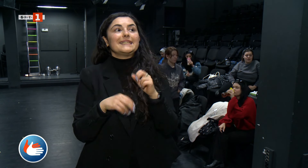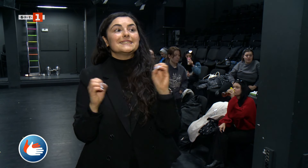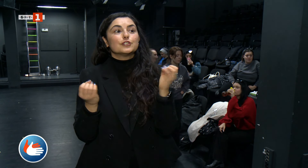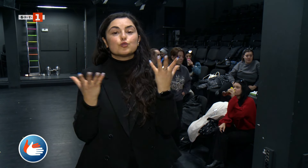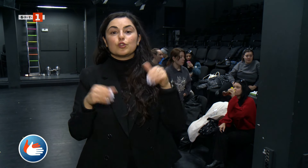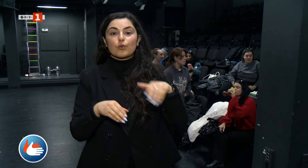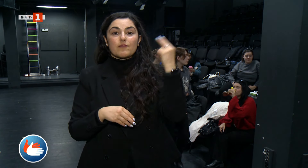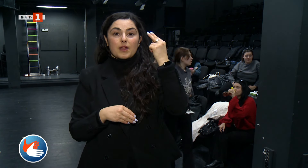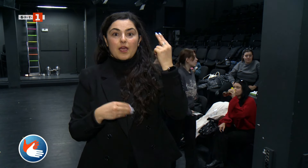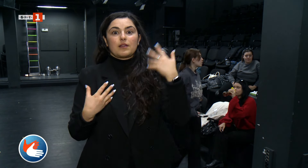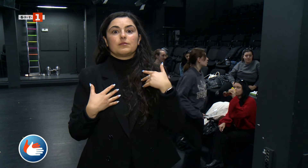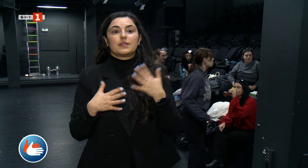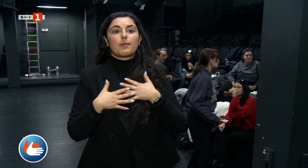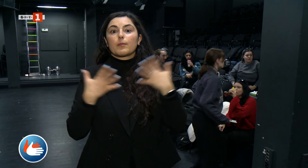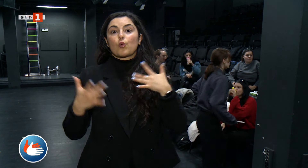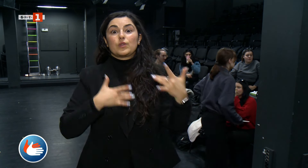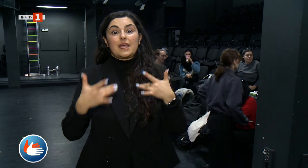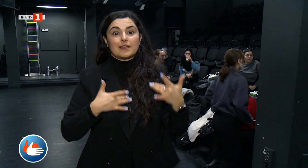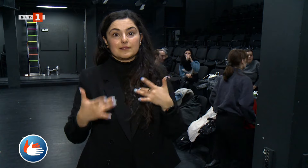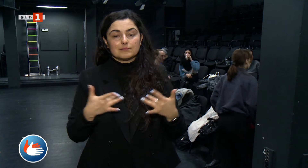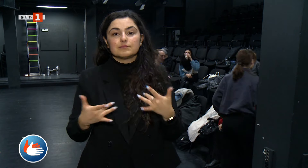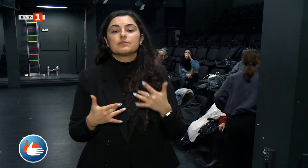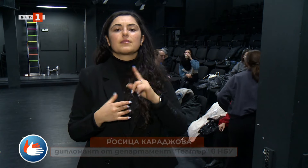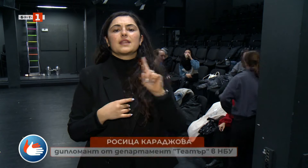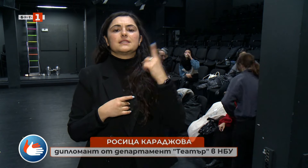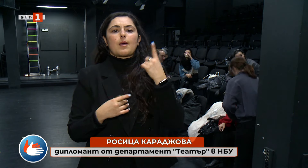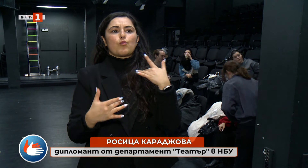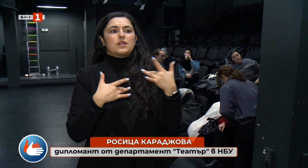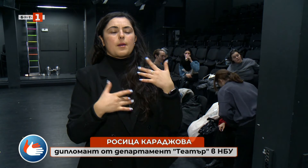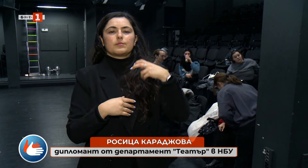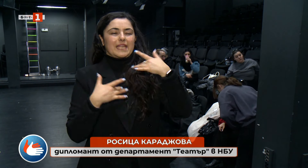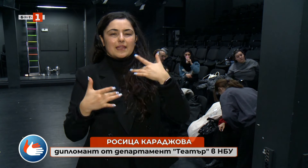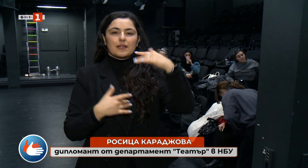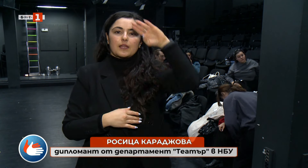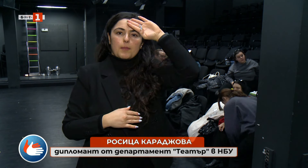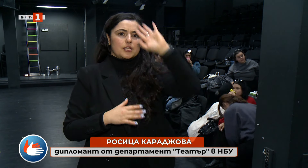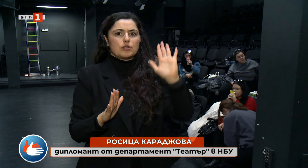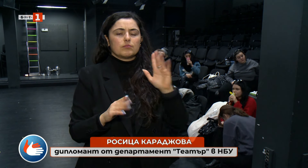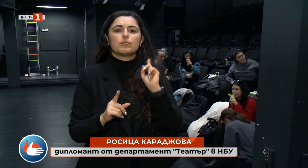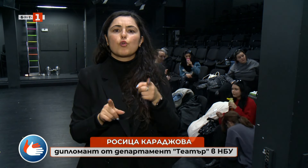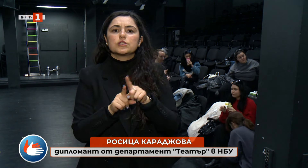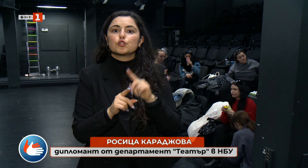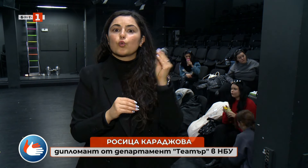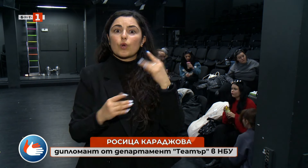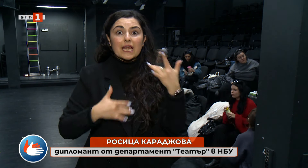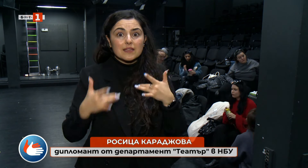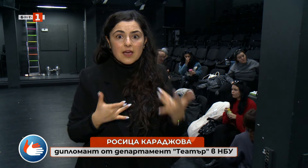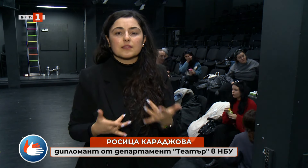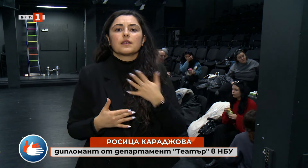Моята мечта е тук в България да има много театър. Не само стандартния театър, може също и куклен театър, има